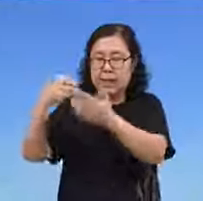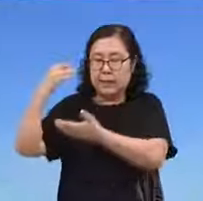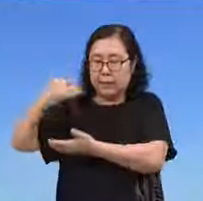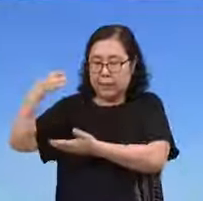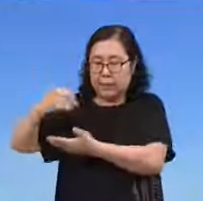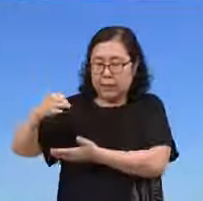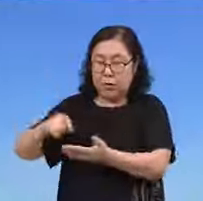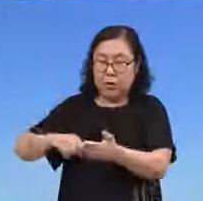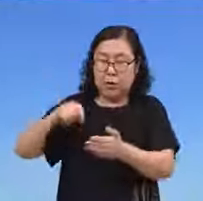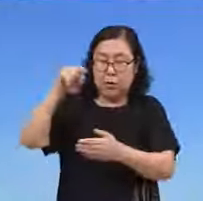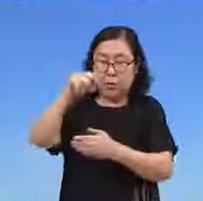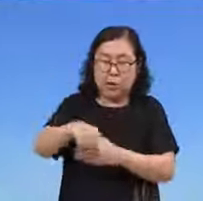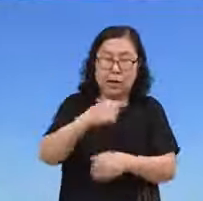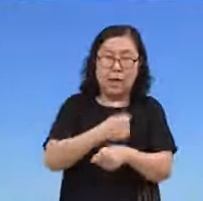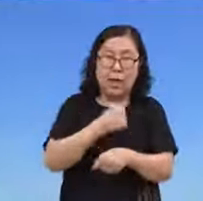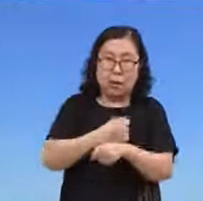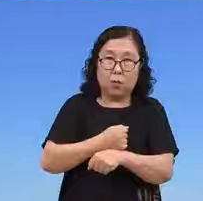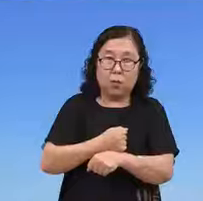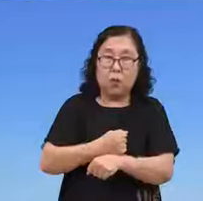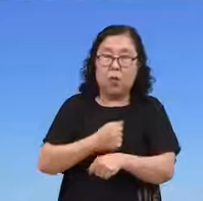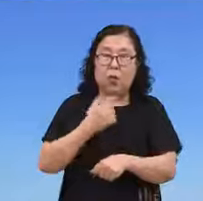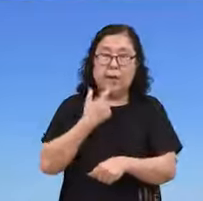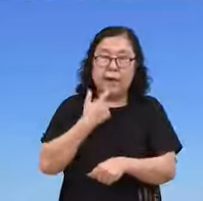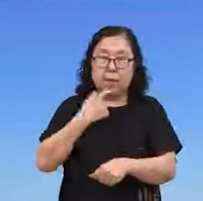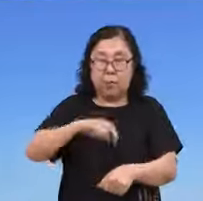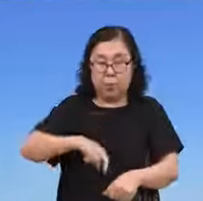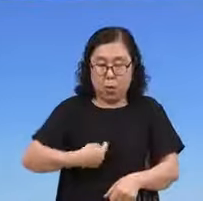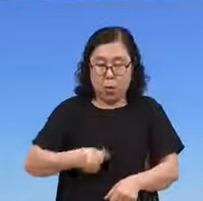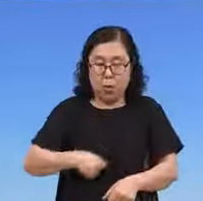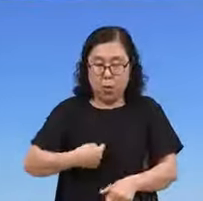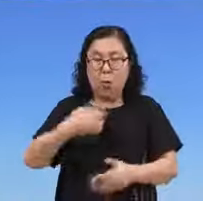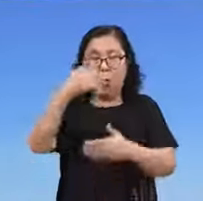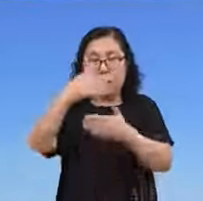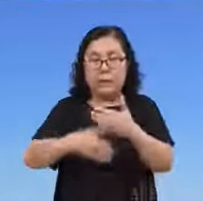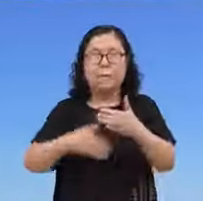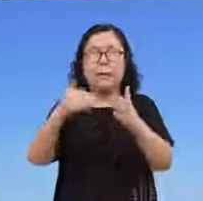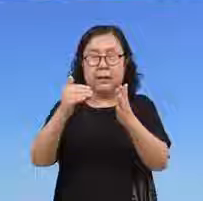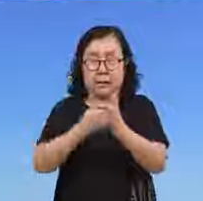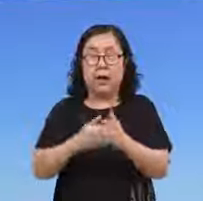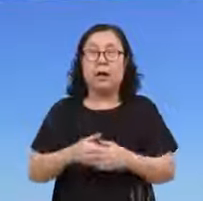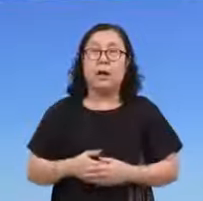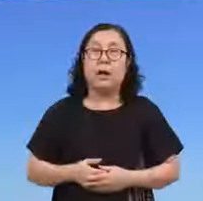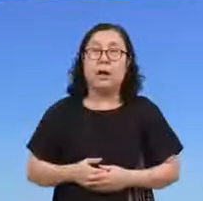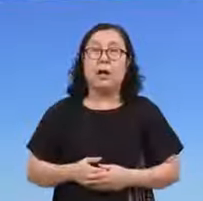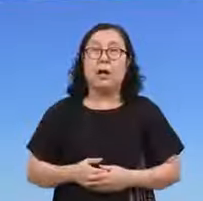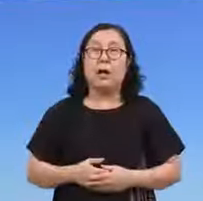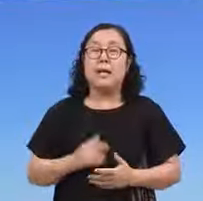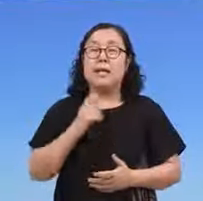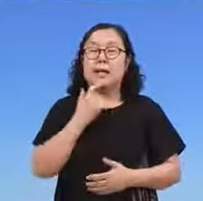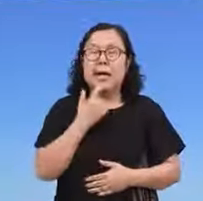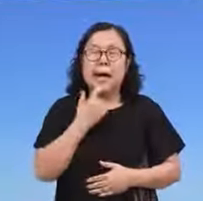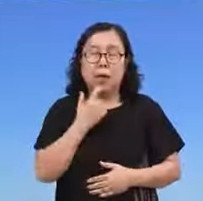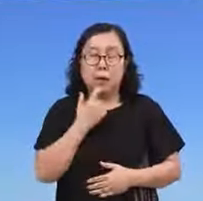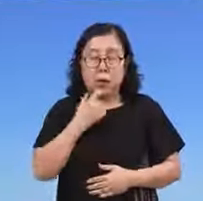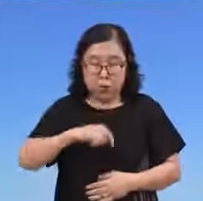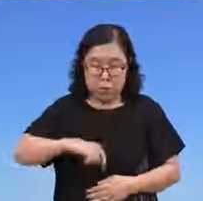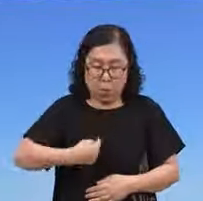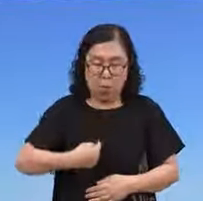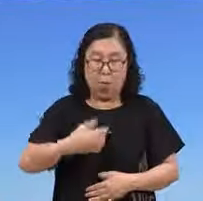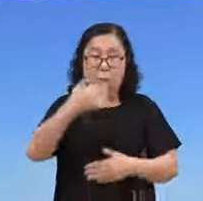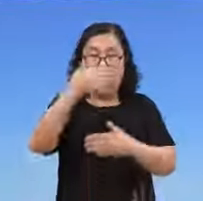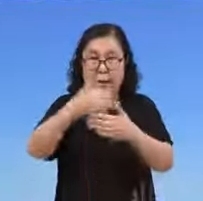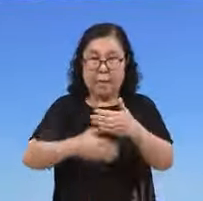하고, 그 다음에 야곱은 홀로 남았더니, 저는 지난 한 주 동안에 이 한마디